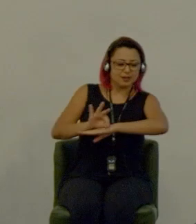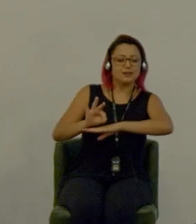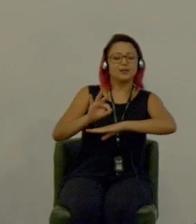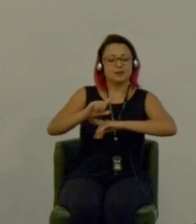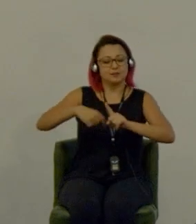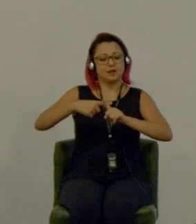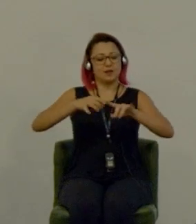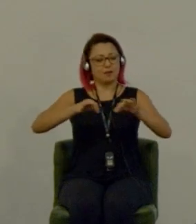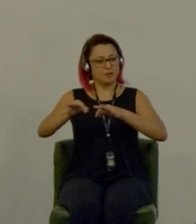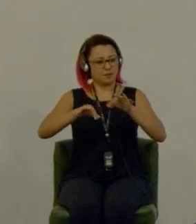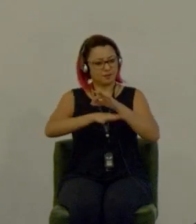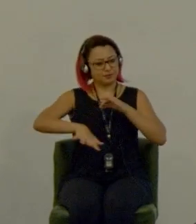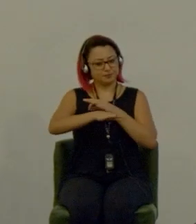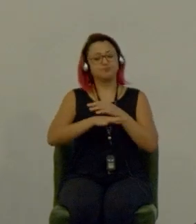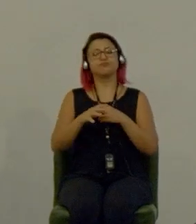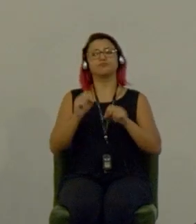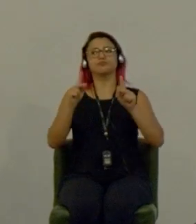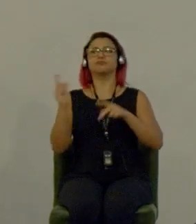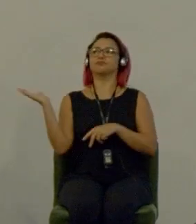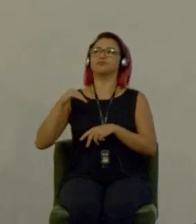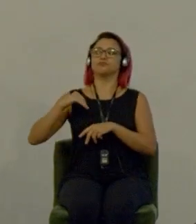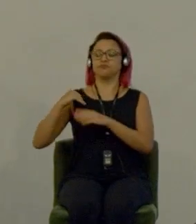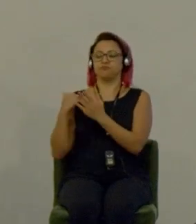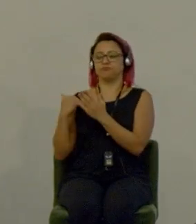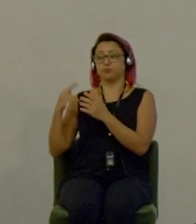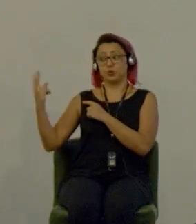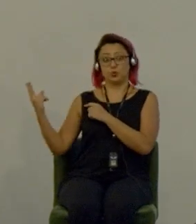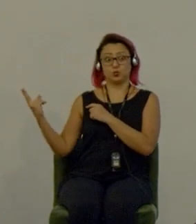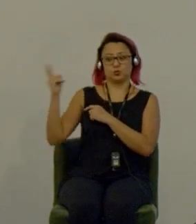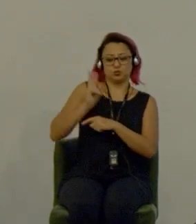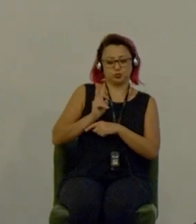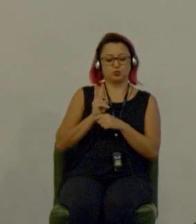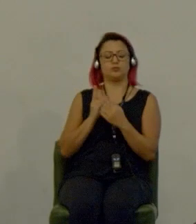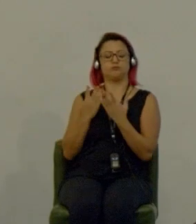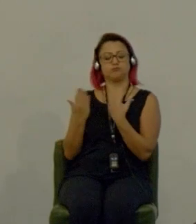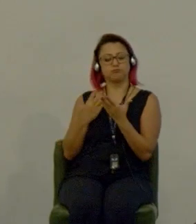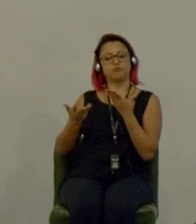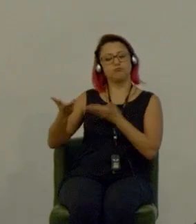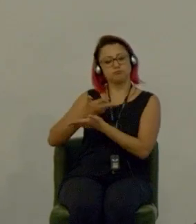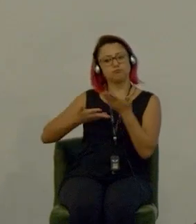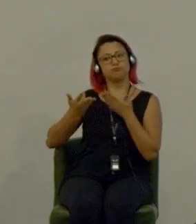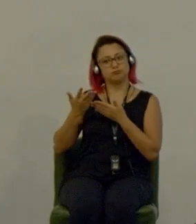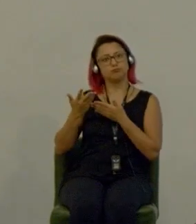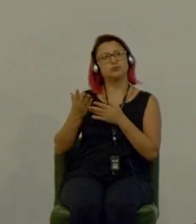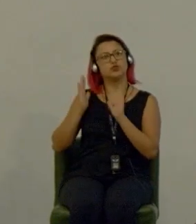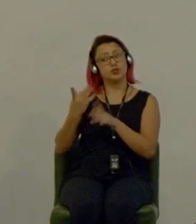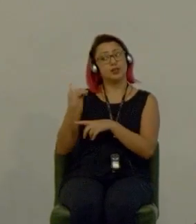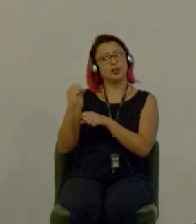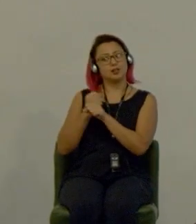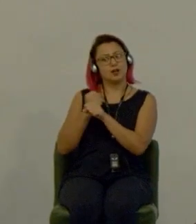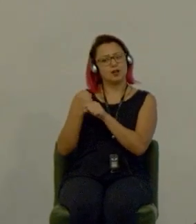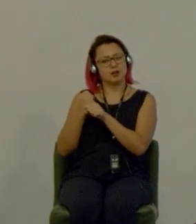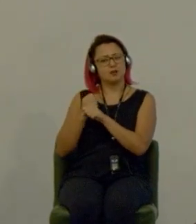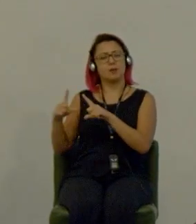Donc, elles sont venues me voir avec 10 ans de photographie, data,